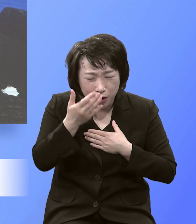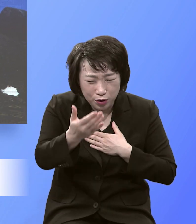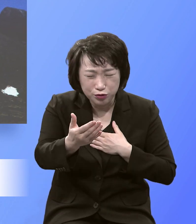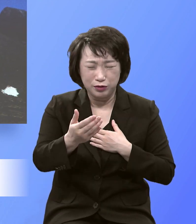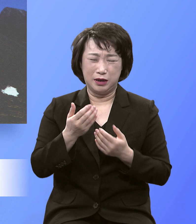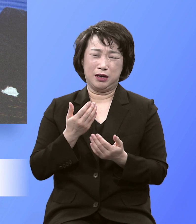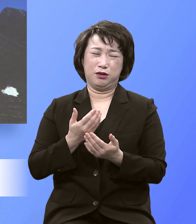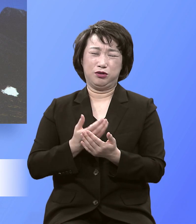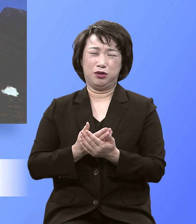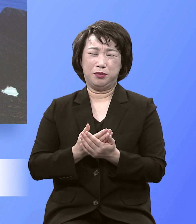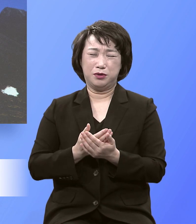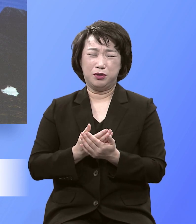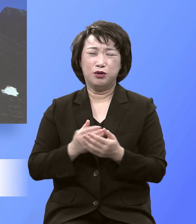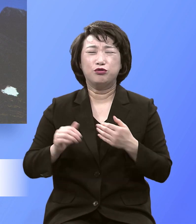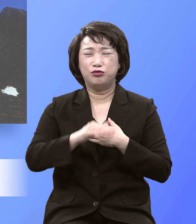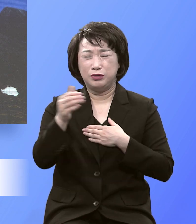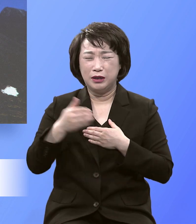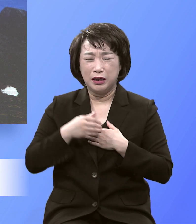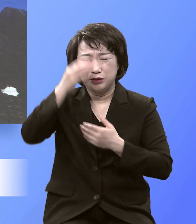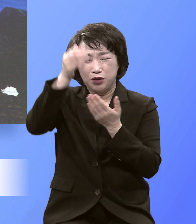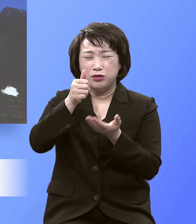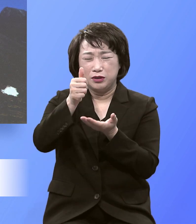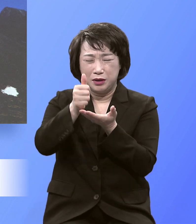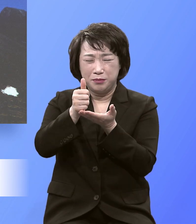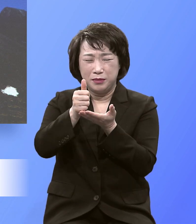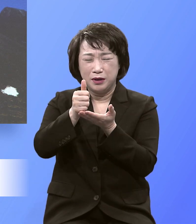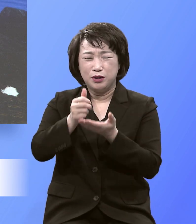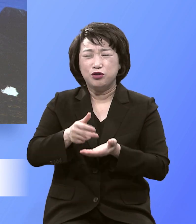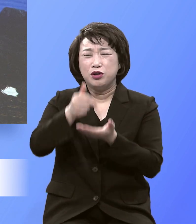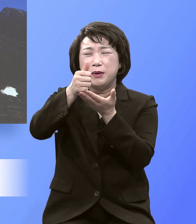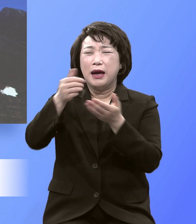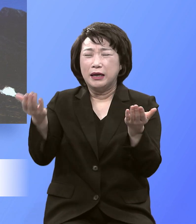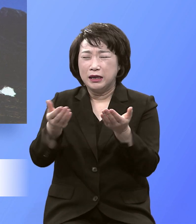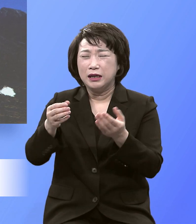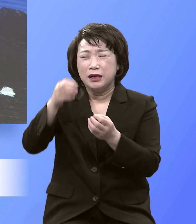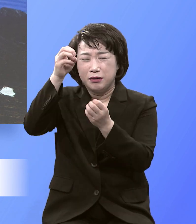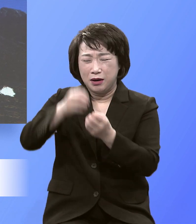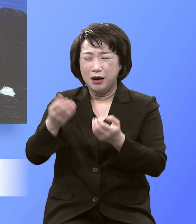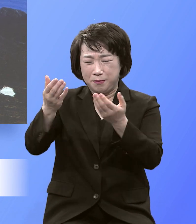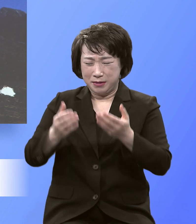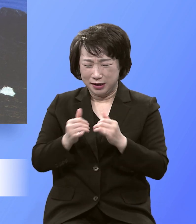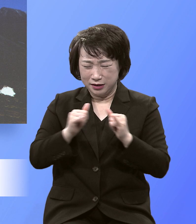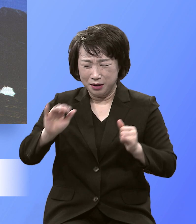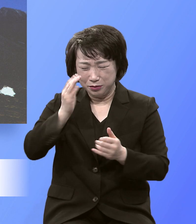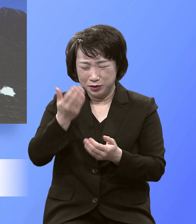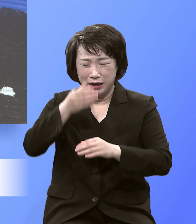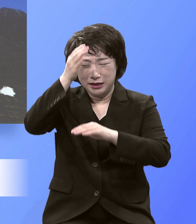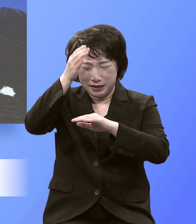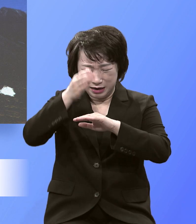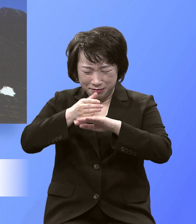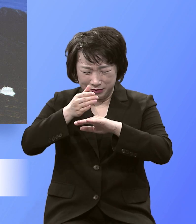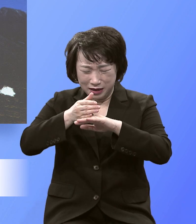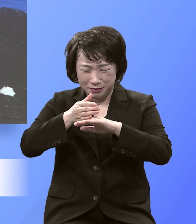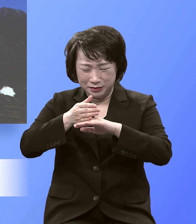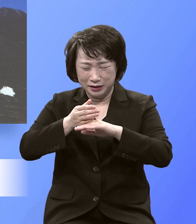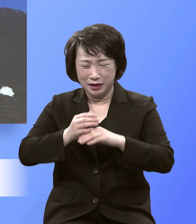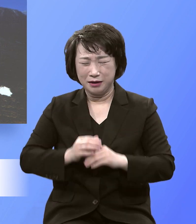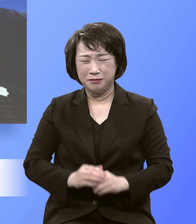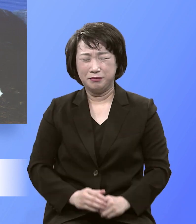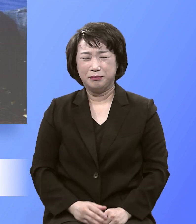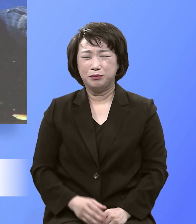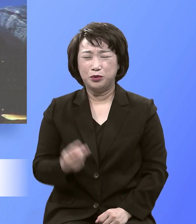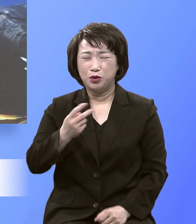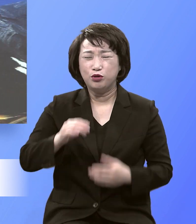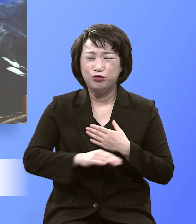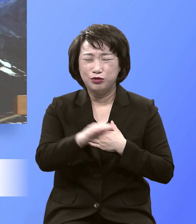수 있도록 우리에게 성령으로 주님 사역의 상속자가 되게 하심을 감사합니다.